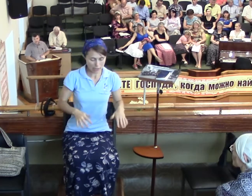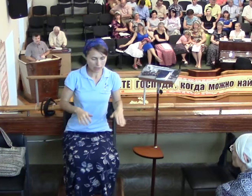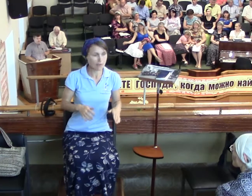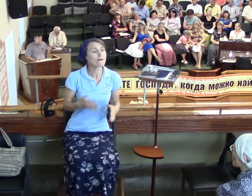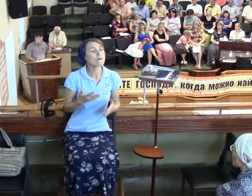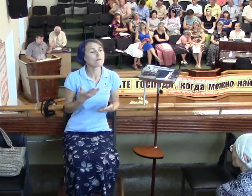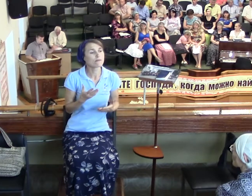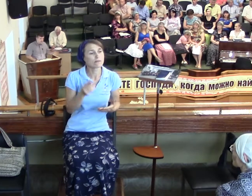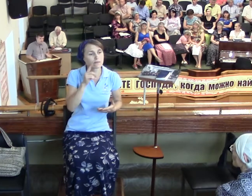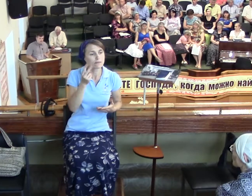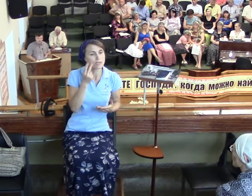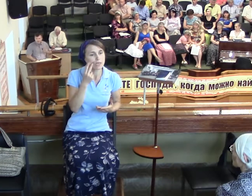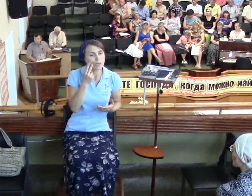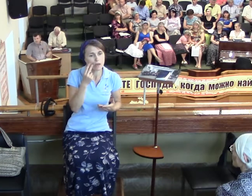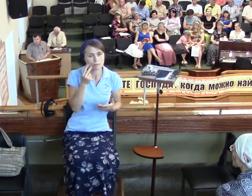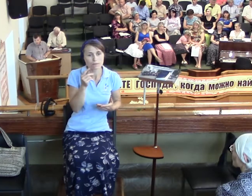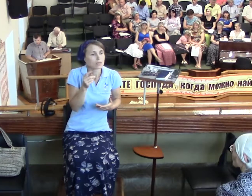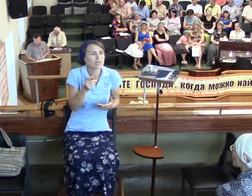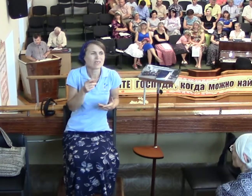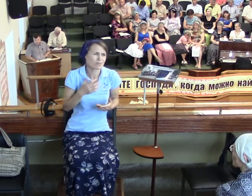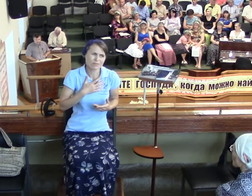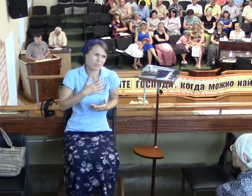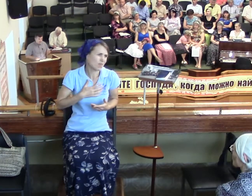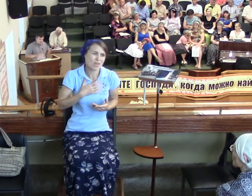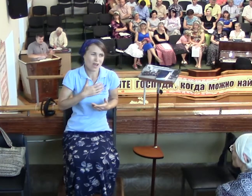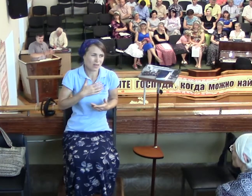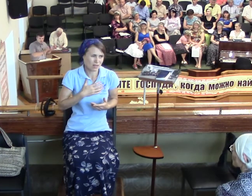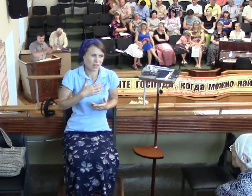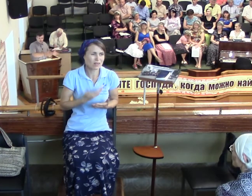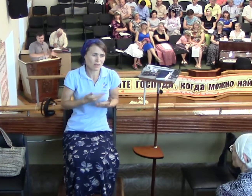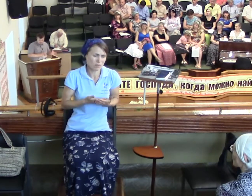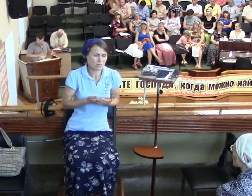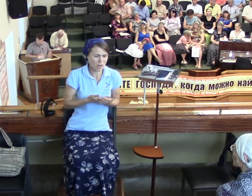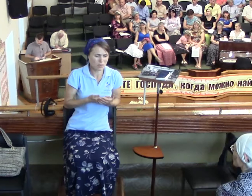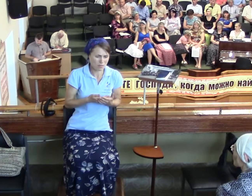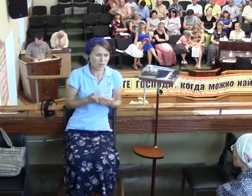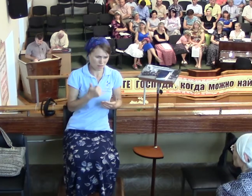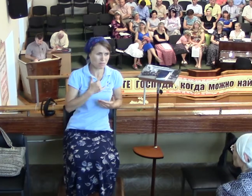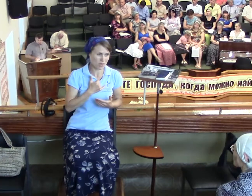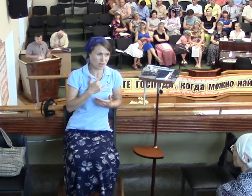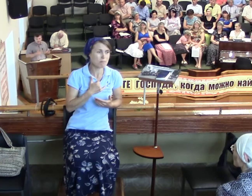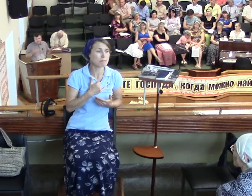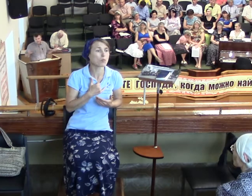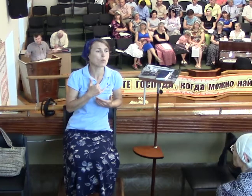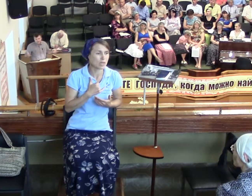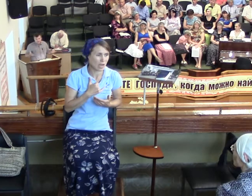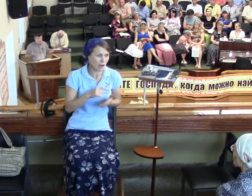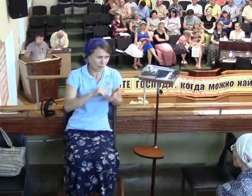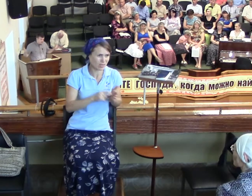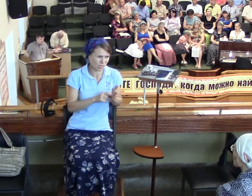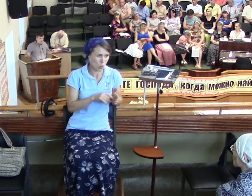дом, когда зарезали, нас ограбили, это было очень неприятно. Вы знаете, вынесли часть вещей, и ну, мы как-то